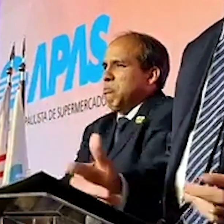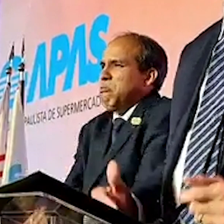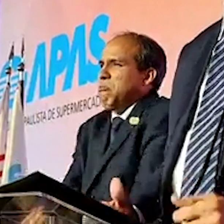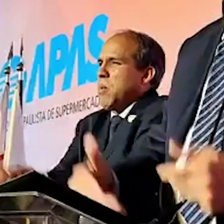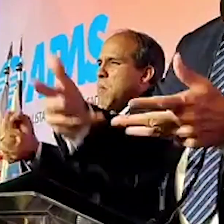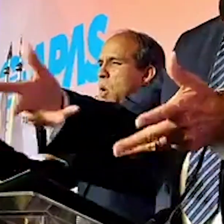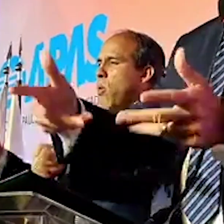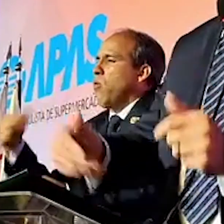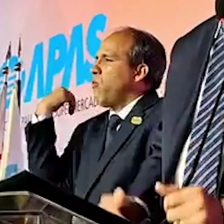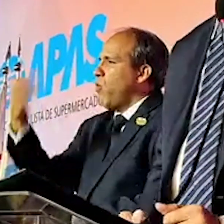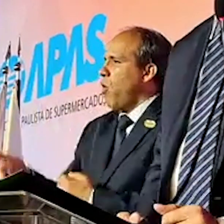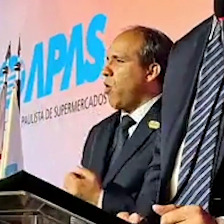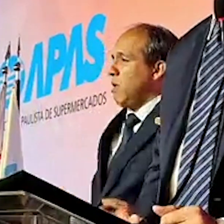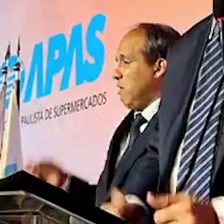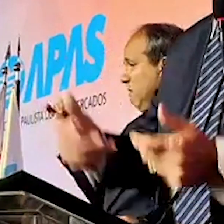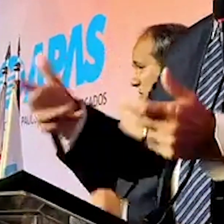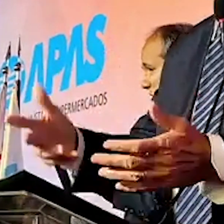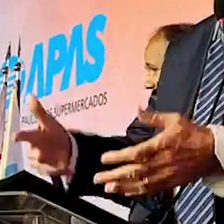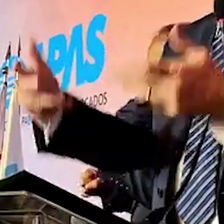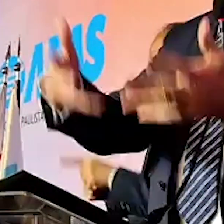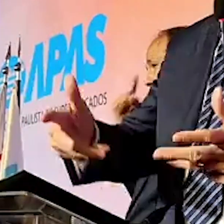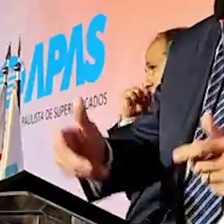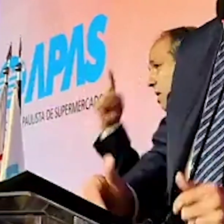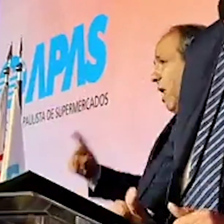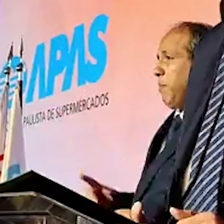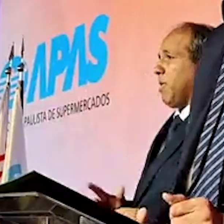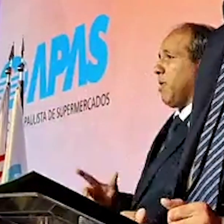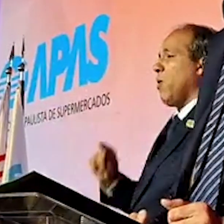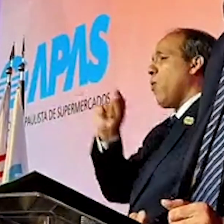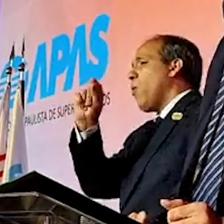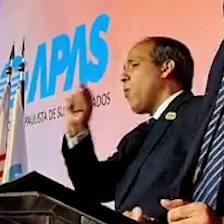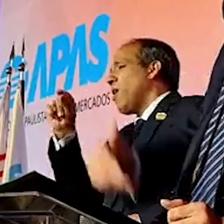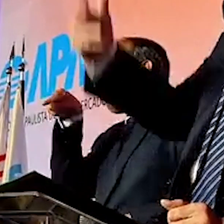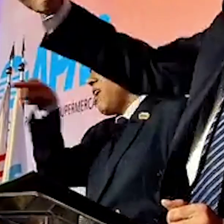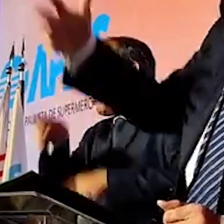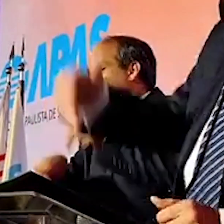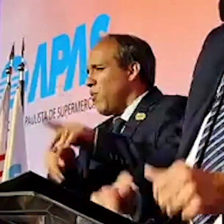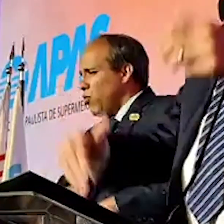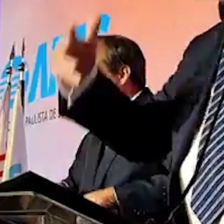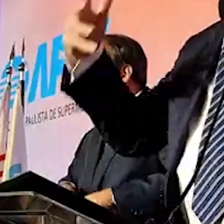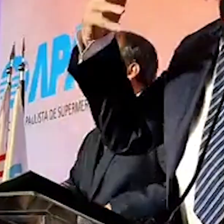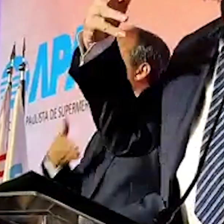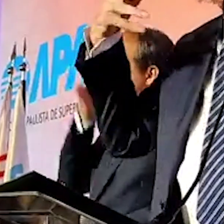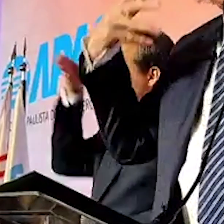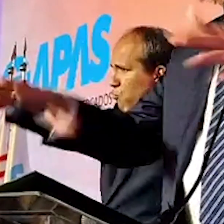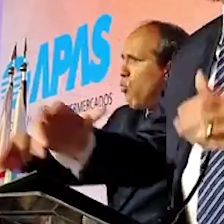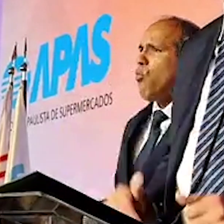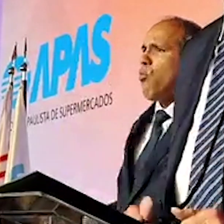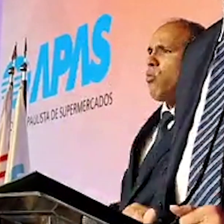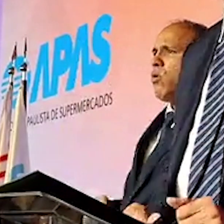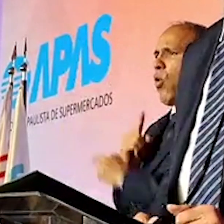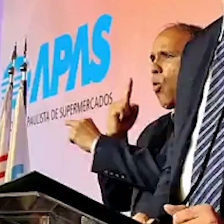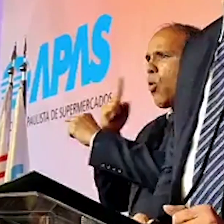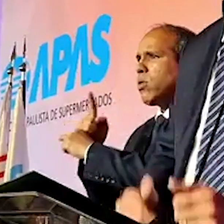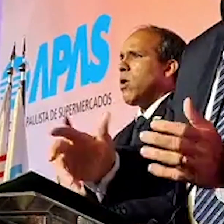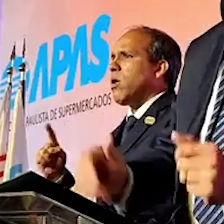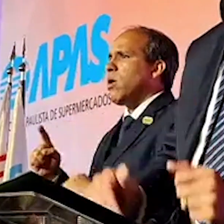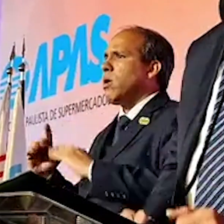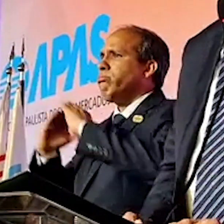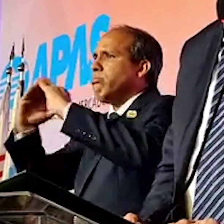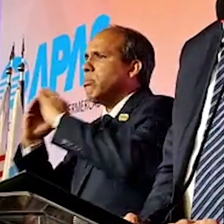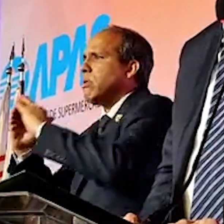não eu fazer isso, eu não sabia. Não saberia como o povo está vivendo. Fui para dentro da periferia de Brasília